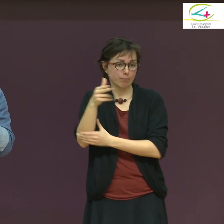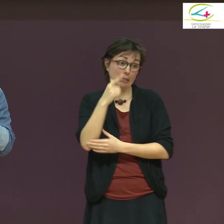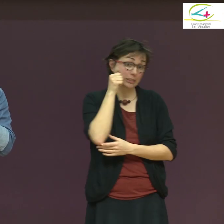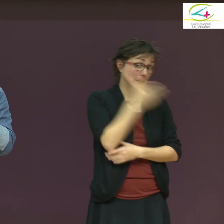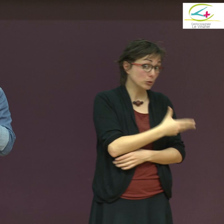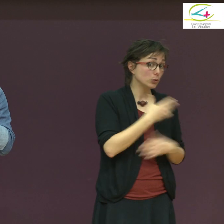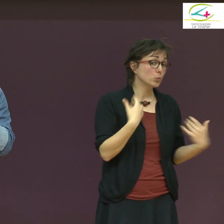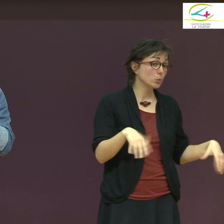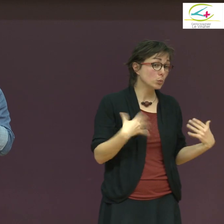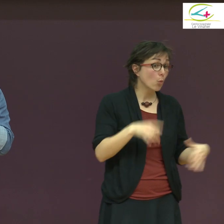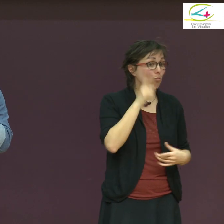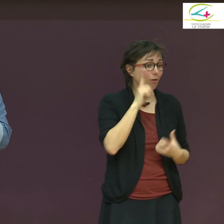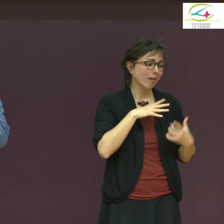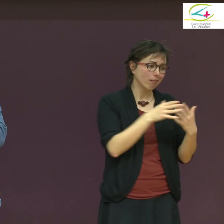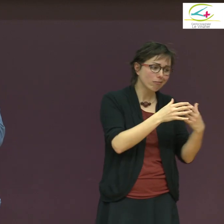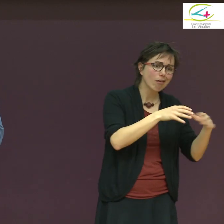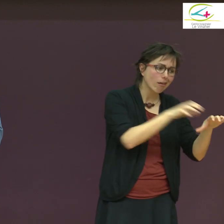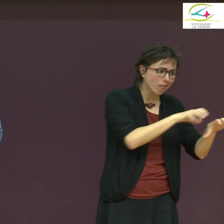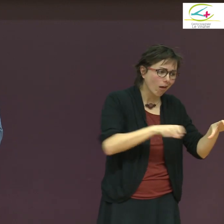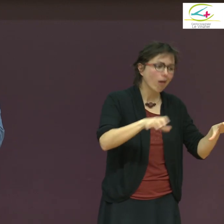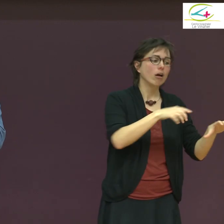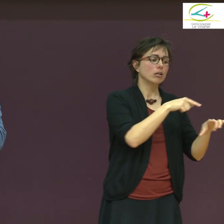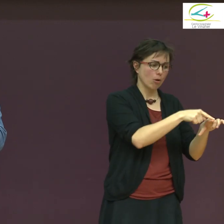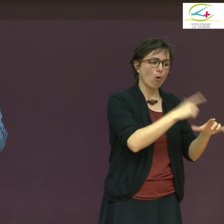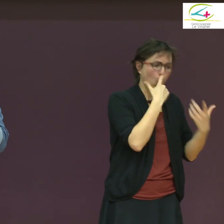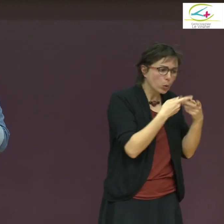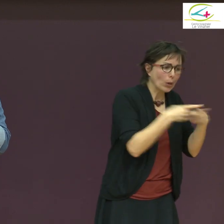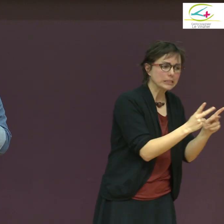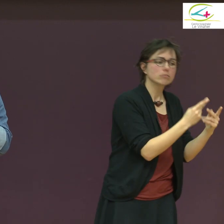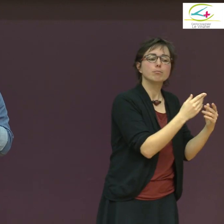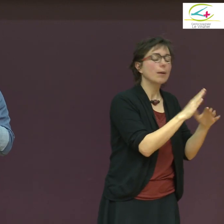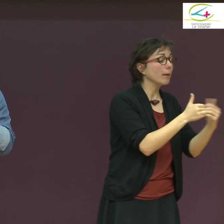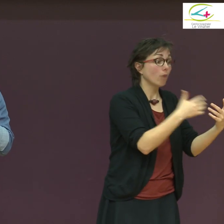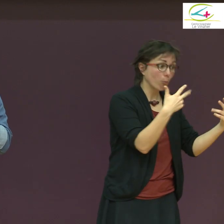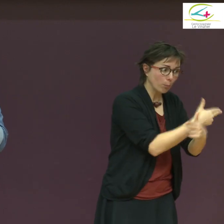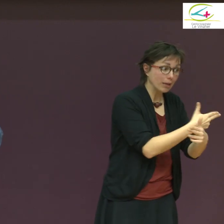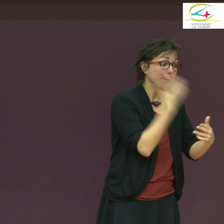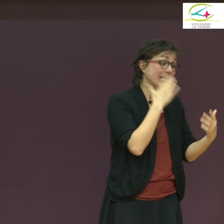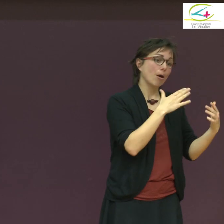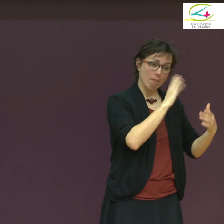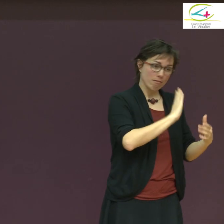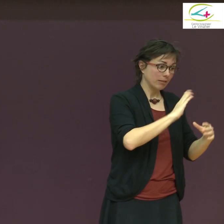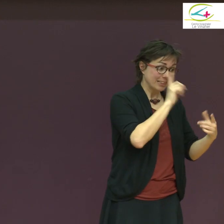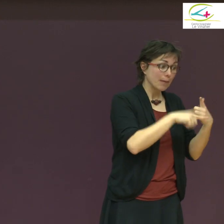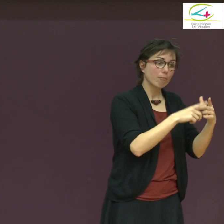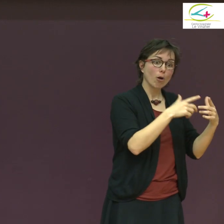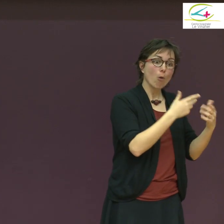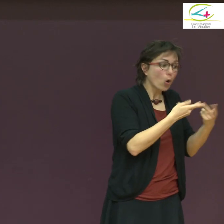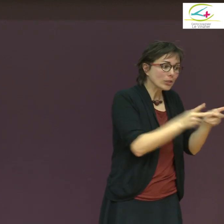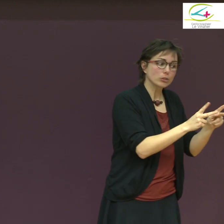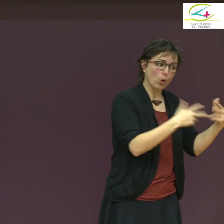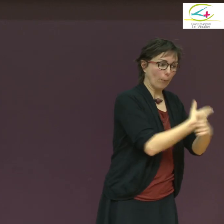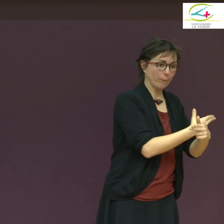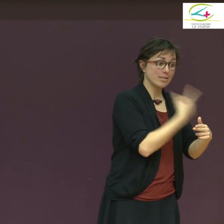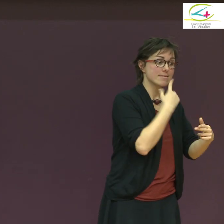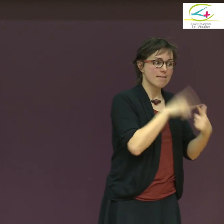qui, quelquefois, autorisent les armes à feu, et puis 10 ans après, ils enlèvent les armes à feu. On voit très bien les courbes de suicide en suivant ça, mais après, il y a un